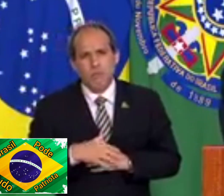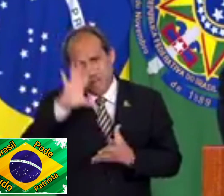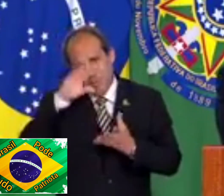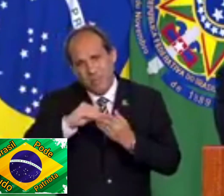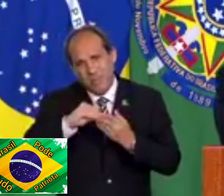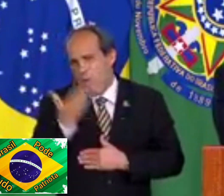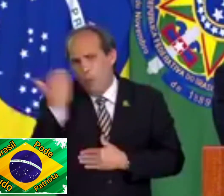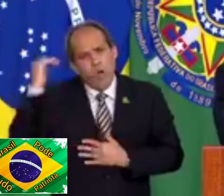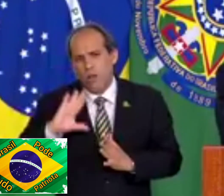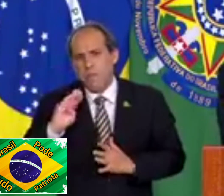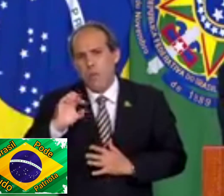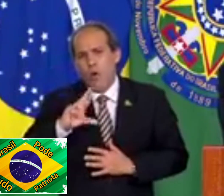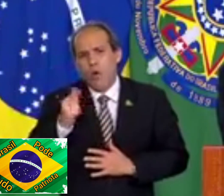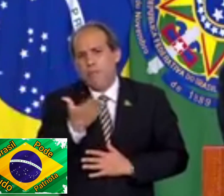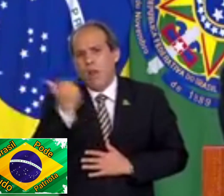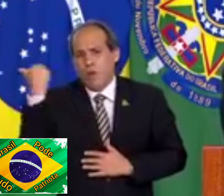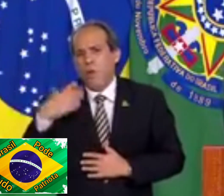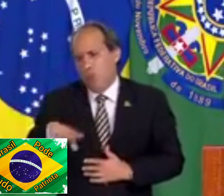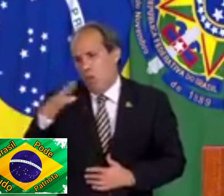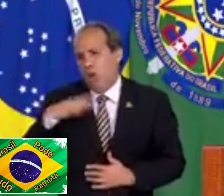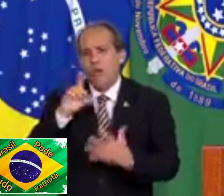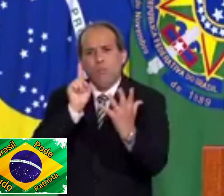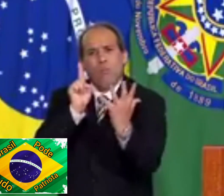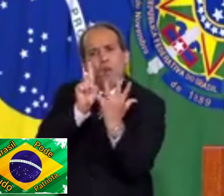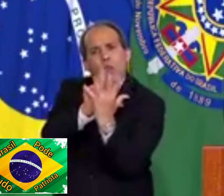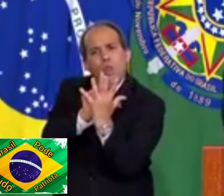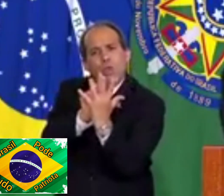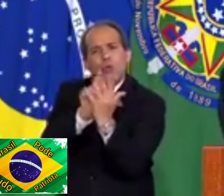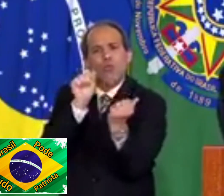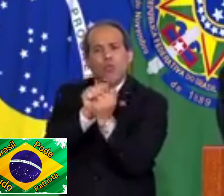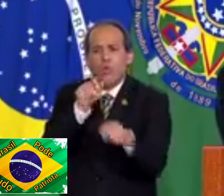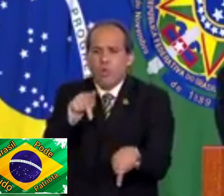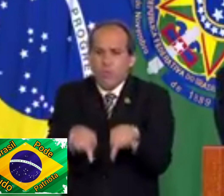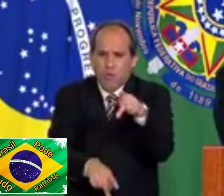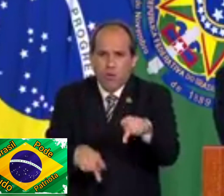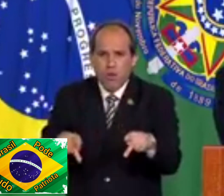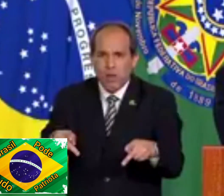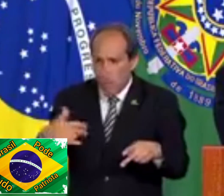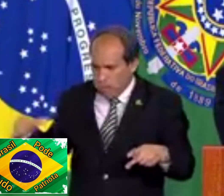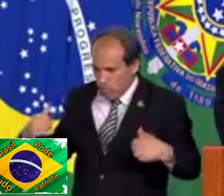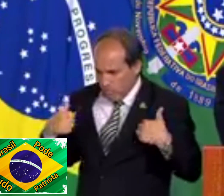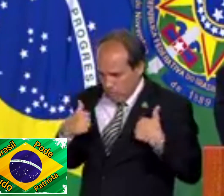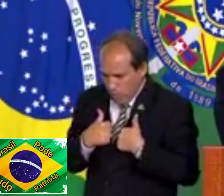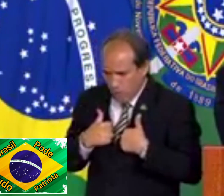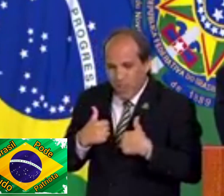deixar de enfrentar o povo, no bom sentido, por falta de um colete.